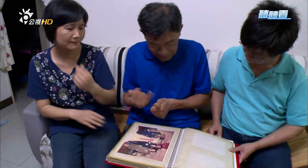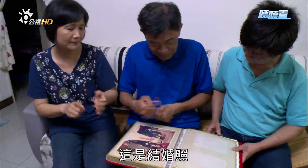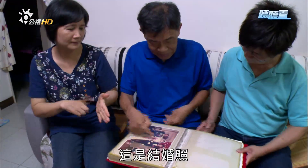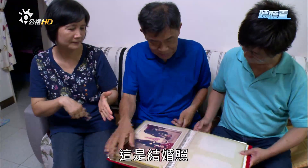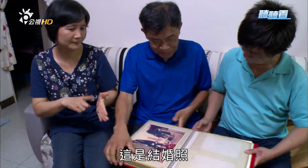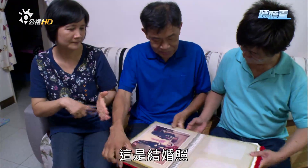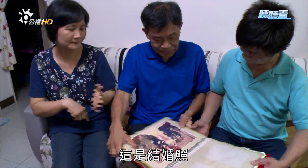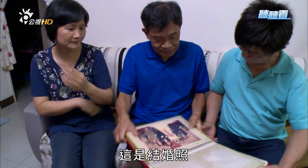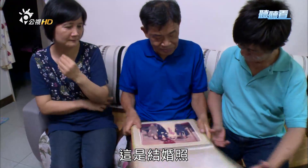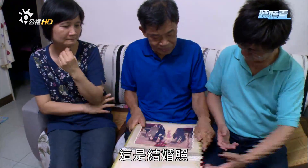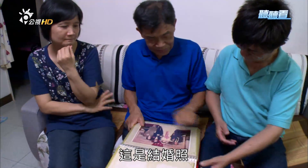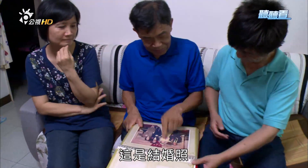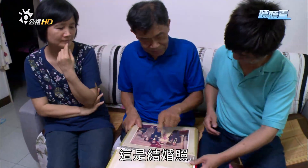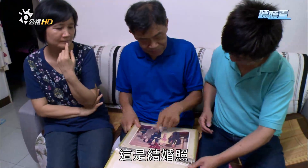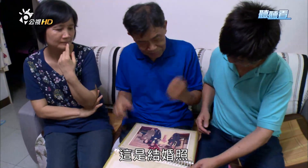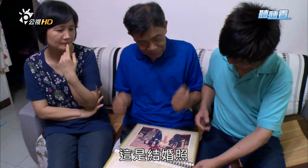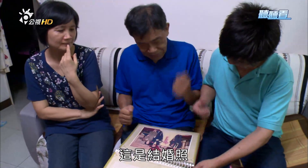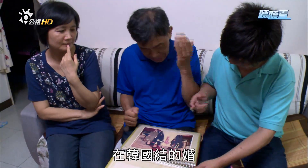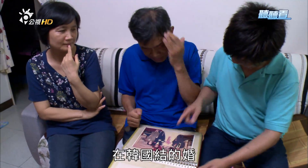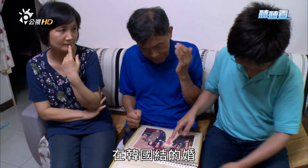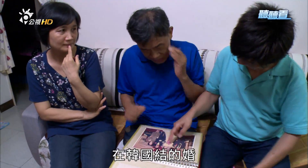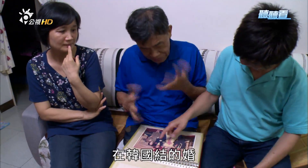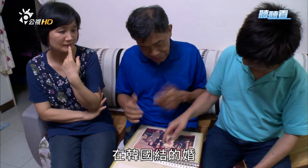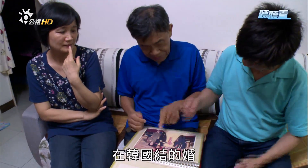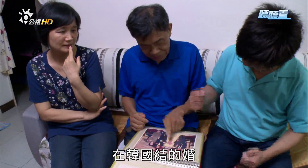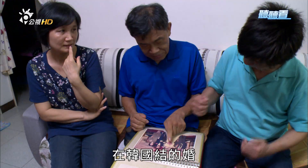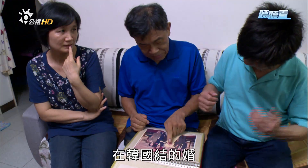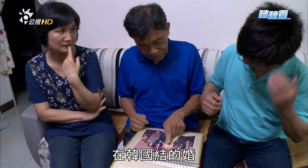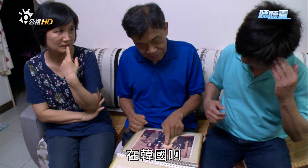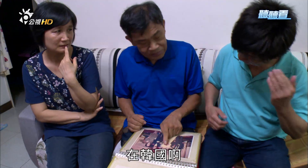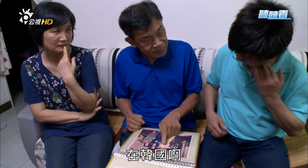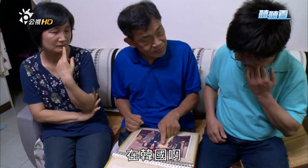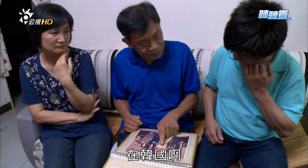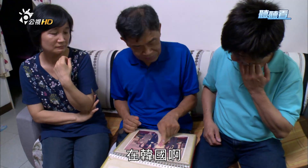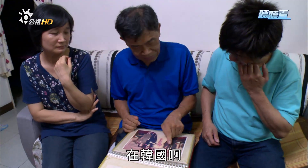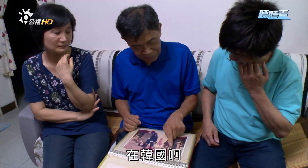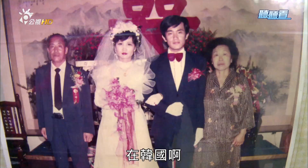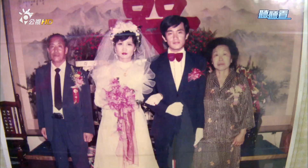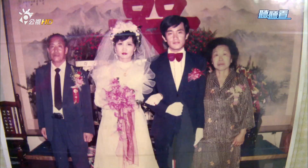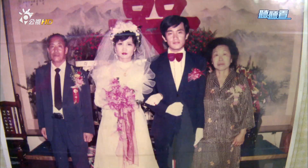这是结婚照，在韩国结的婚，在韩国啊。